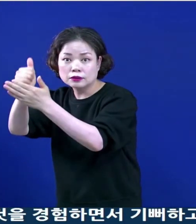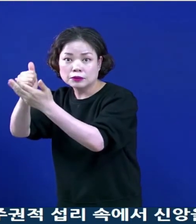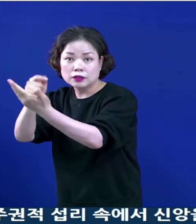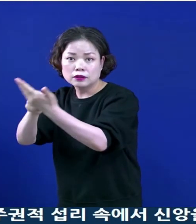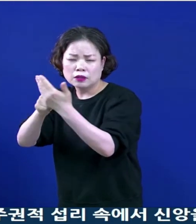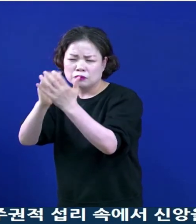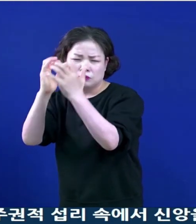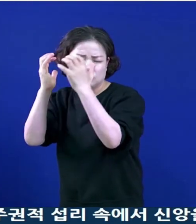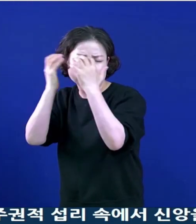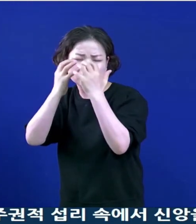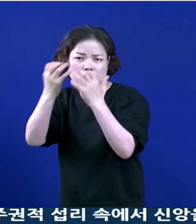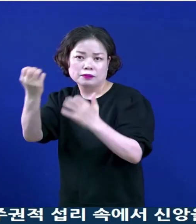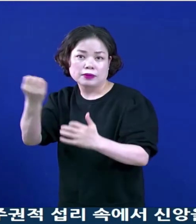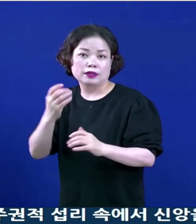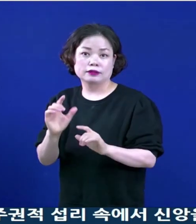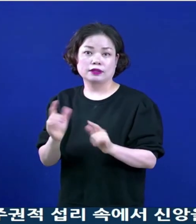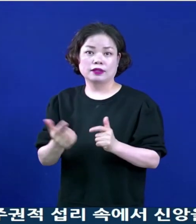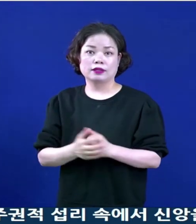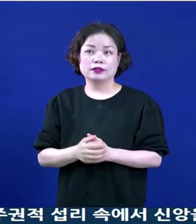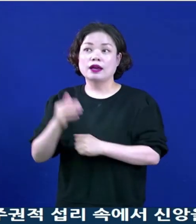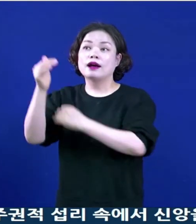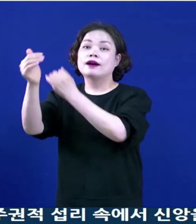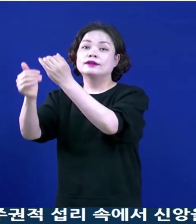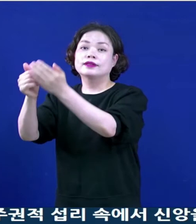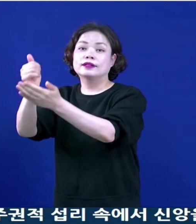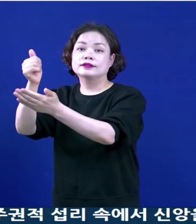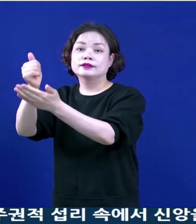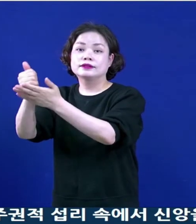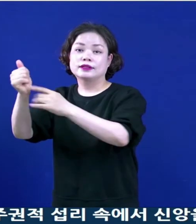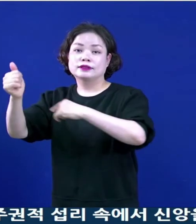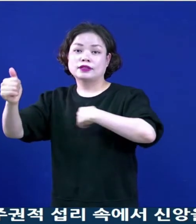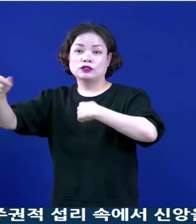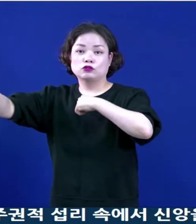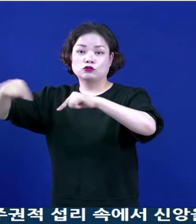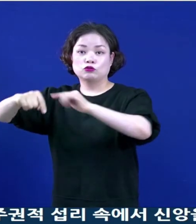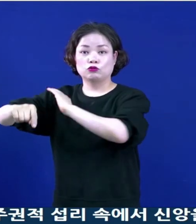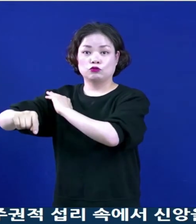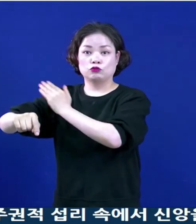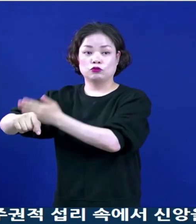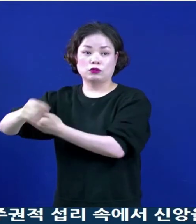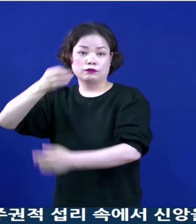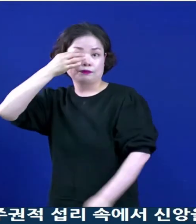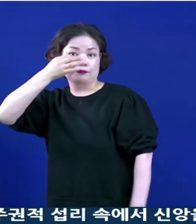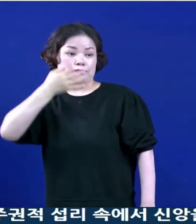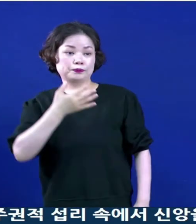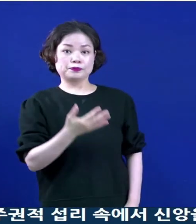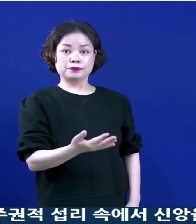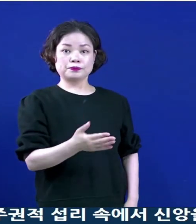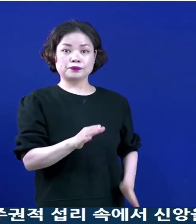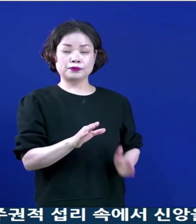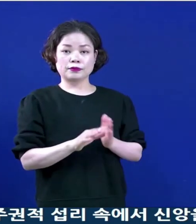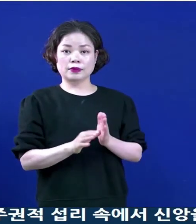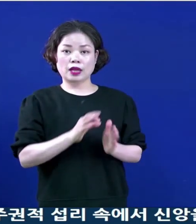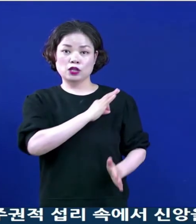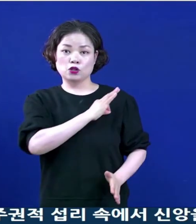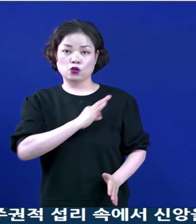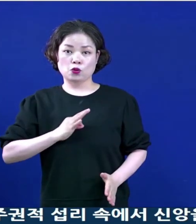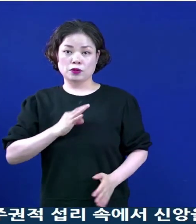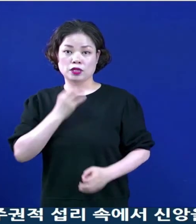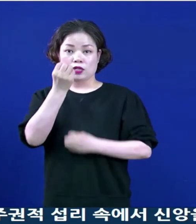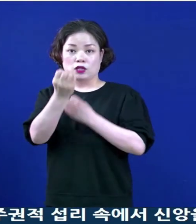등장하셔서 복잡하게 말씀하지 않으셔서 하나님께서 자신의 주권적인 능력을 보여주십니다. 그때 욥이